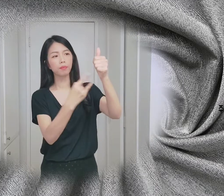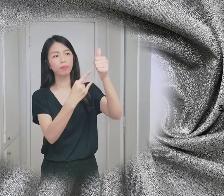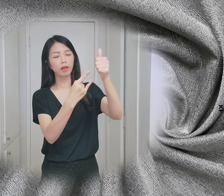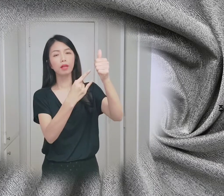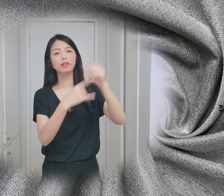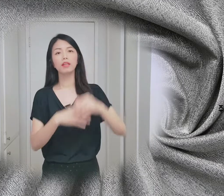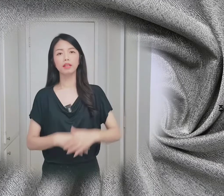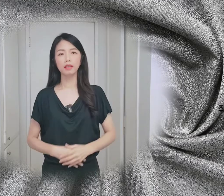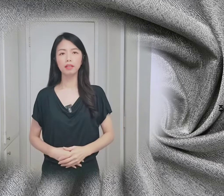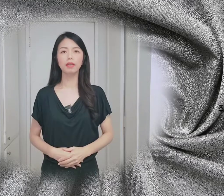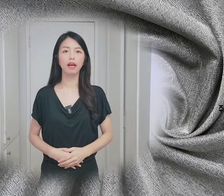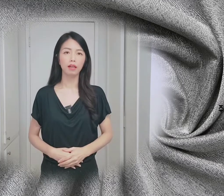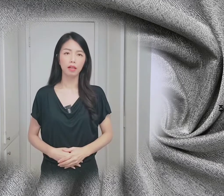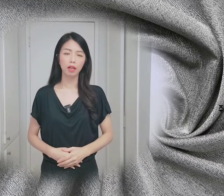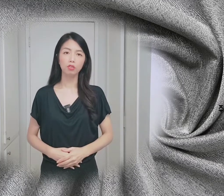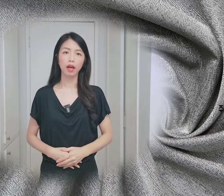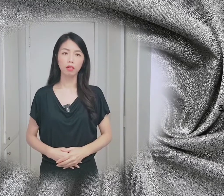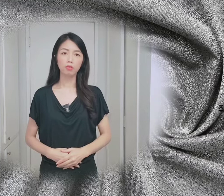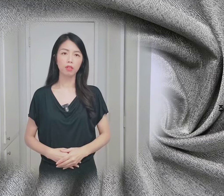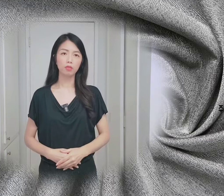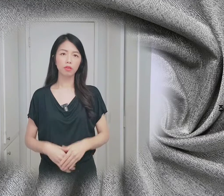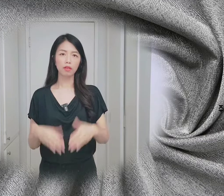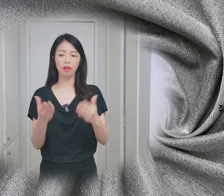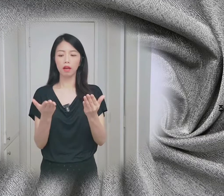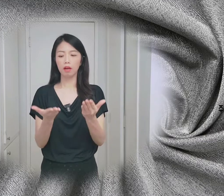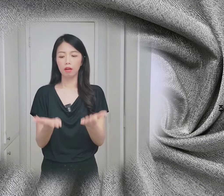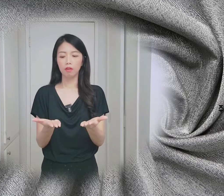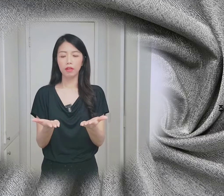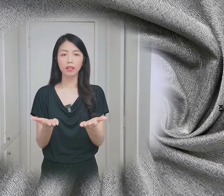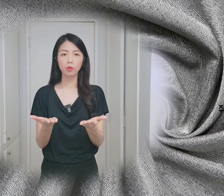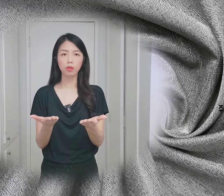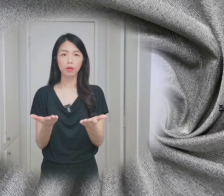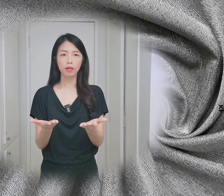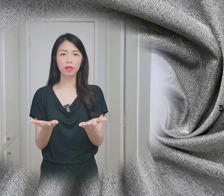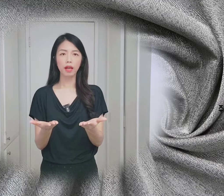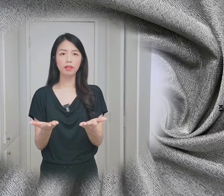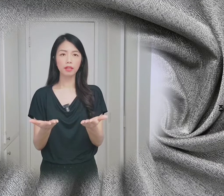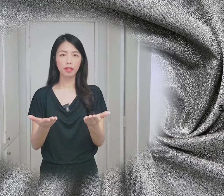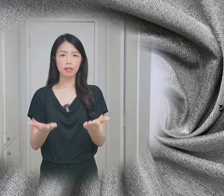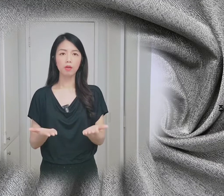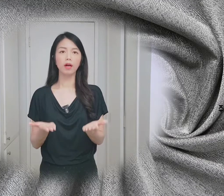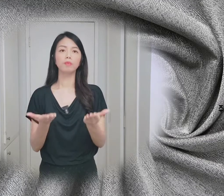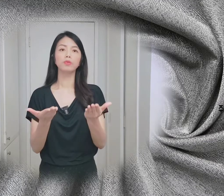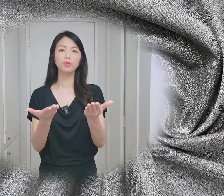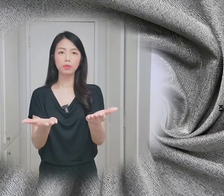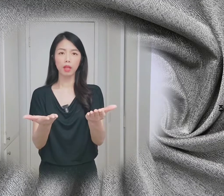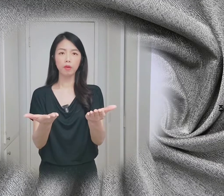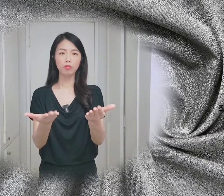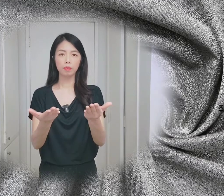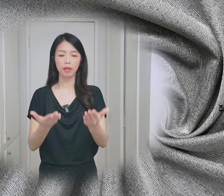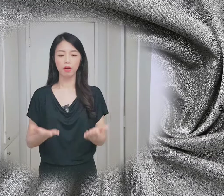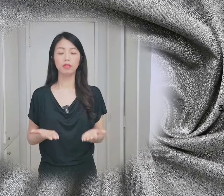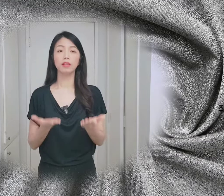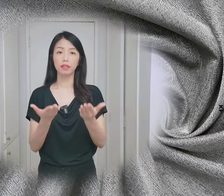주님께 드리는, 드리다, 주다 이런 뜻의 수어는 양손을 위를 향한 상태에서 앞으로